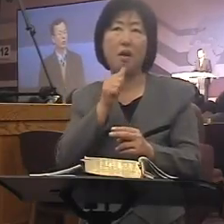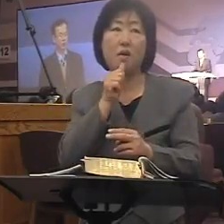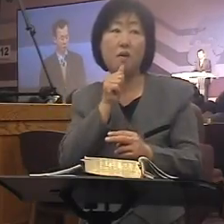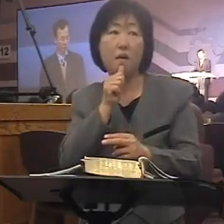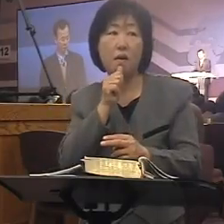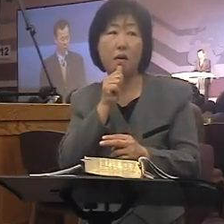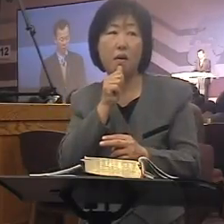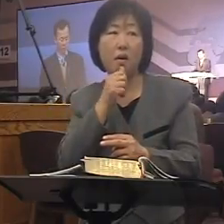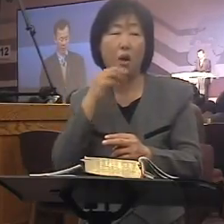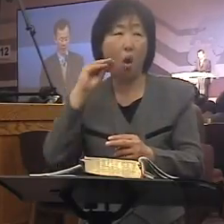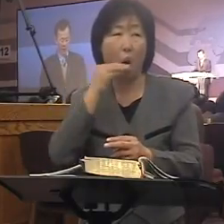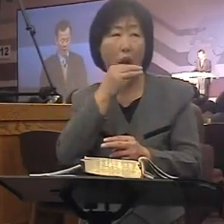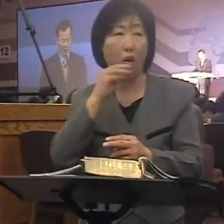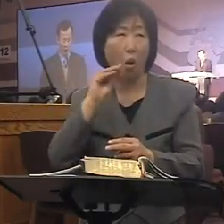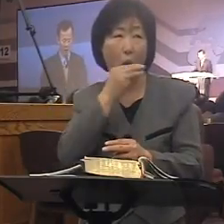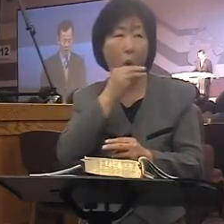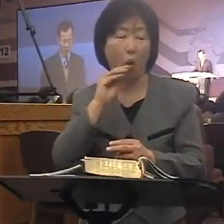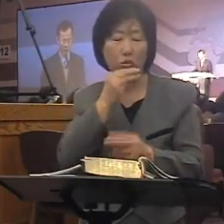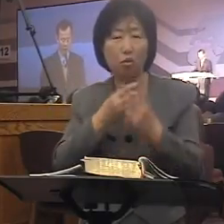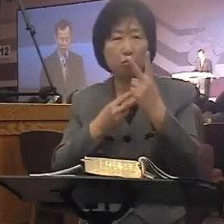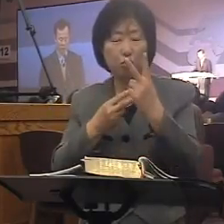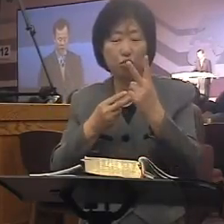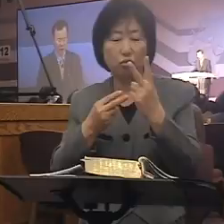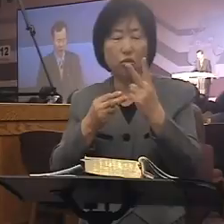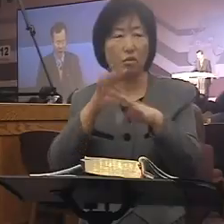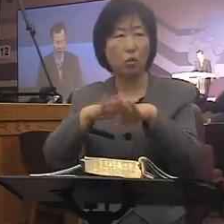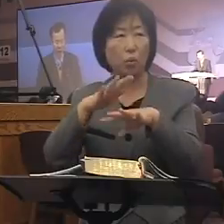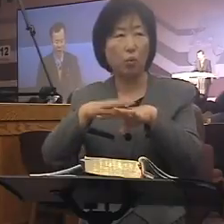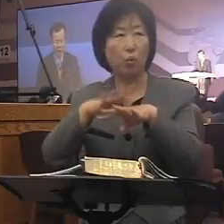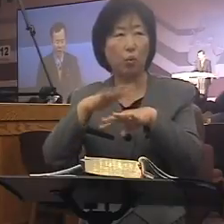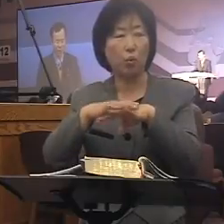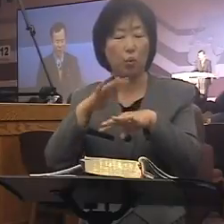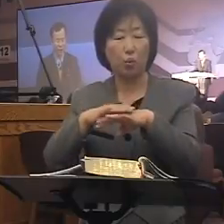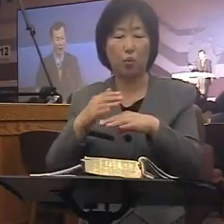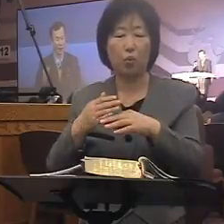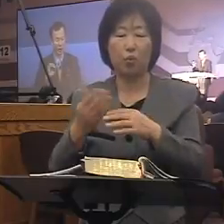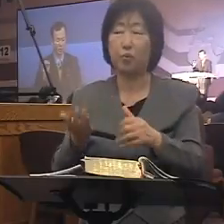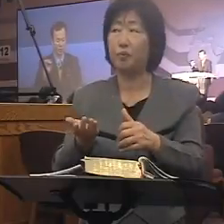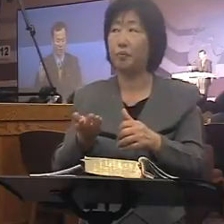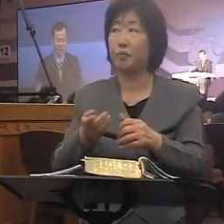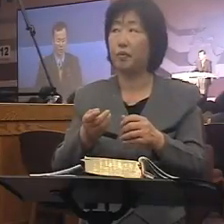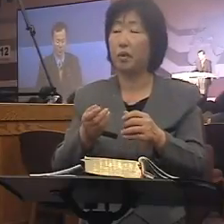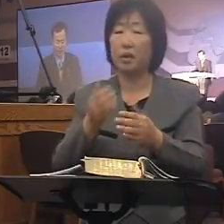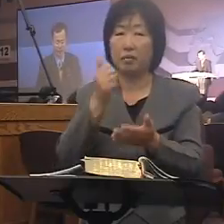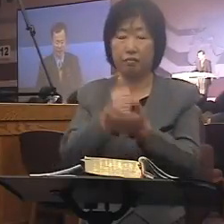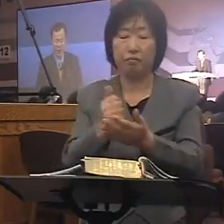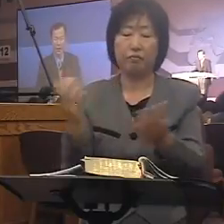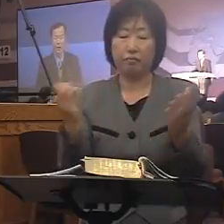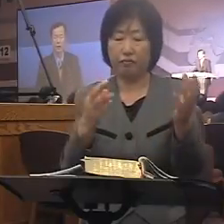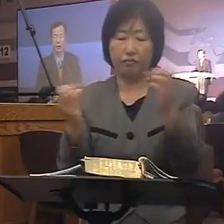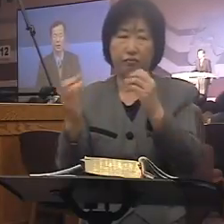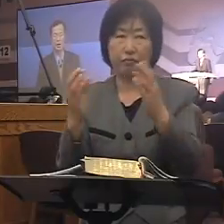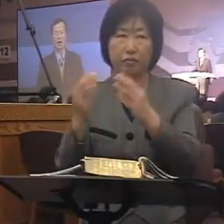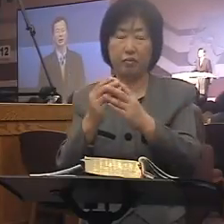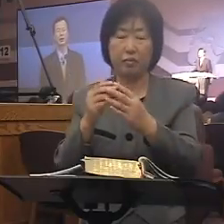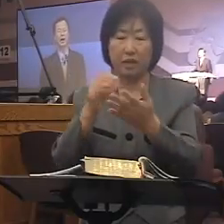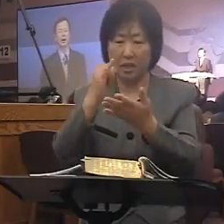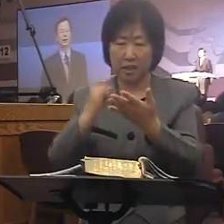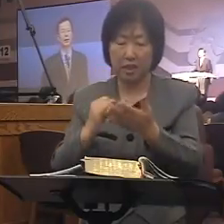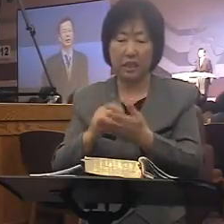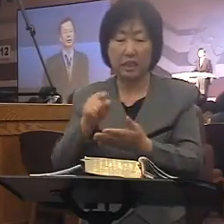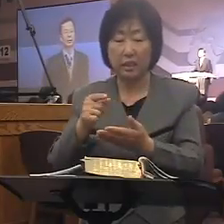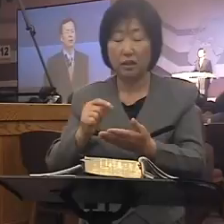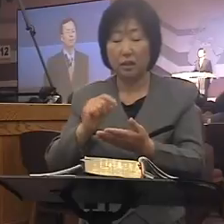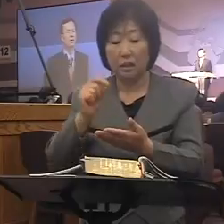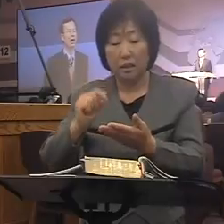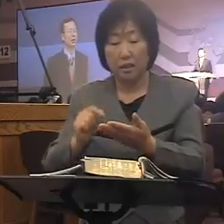콩과 옥수수 그 농업으로 성공한 한 주인과 대화를 나누면서 깨닫게 된 것을 글로 썼습니다. 그가 찾아간 그